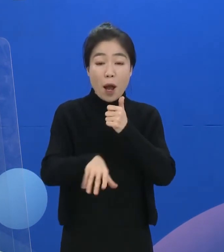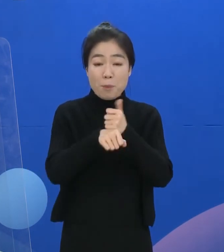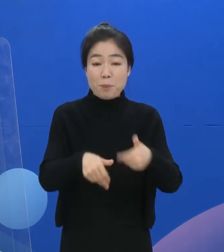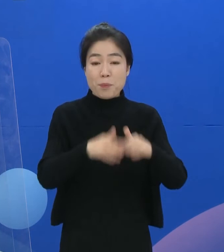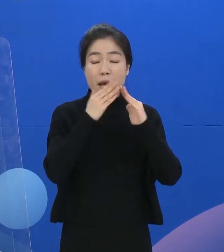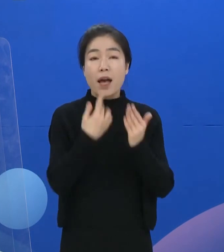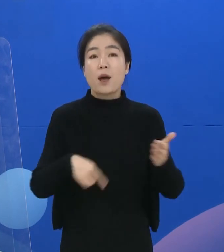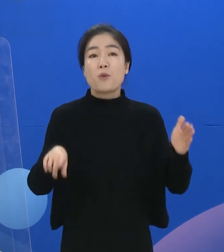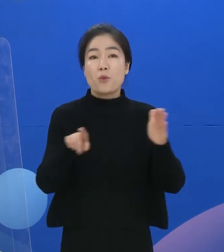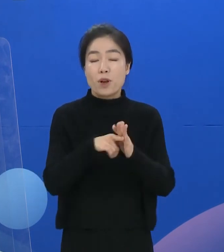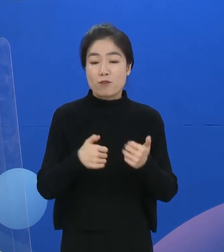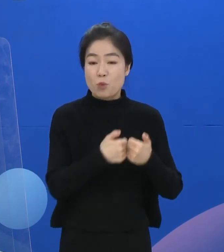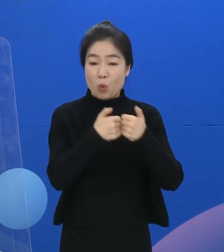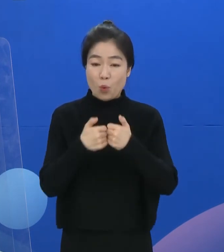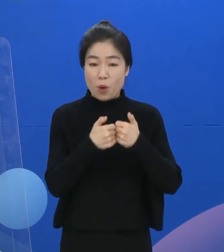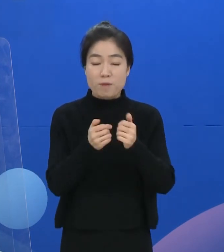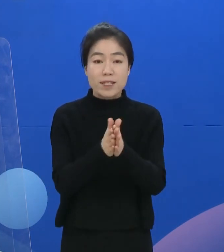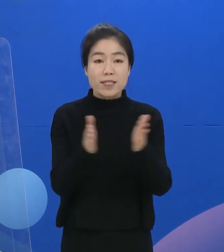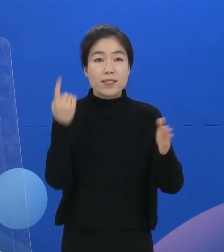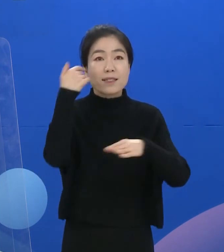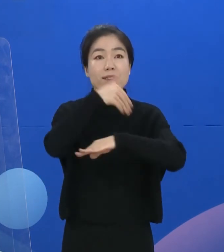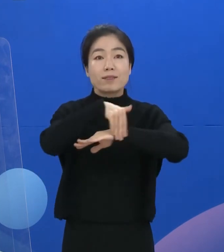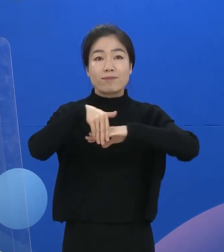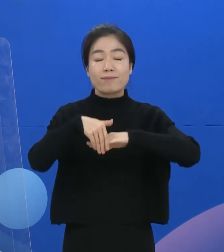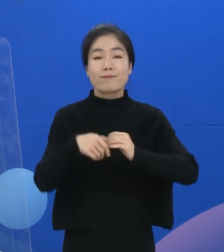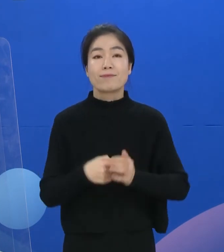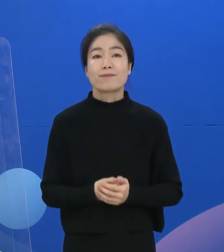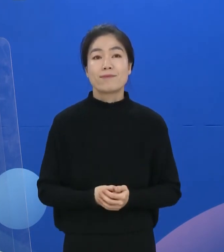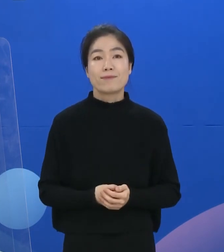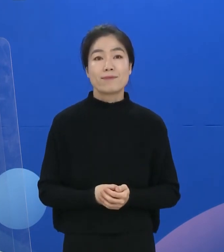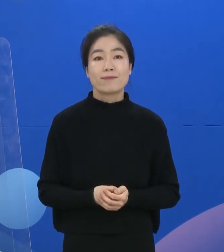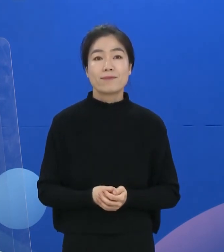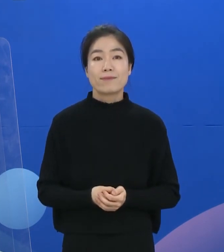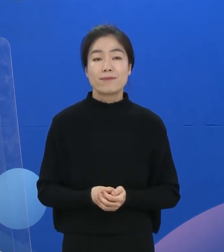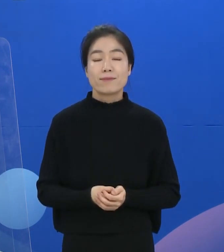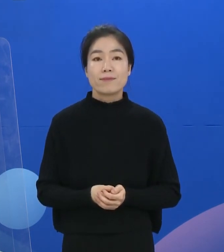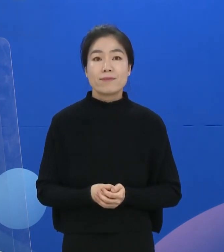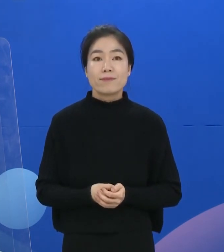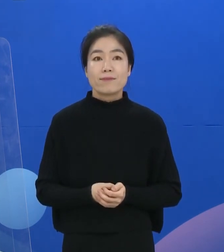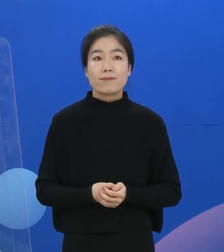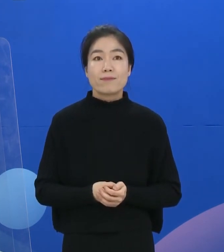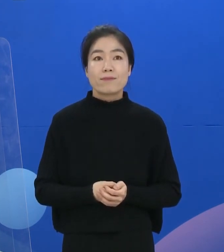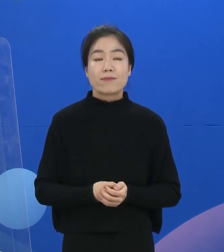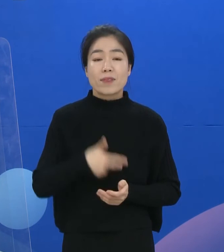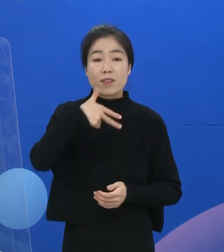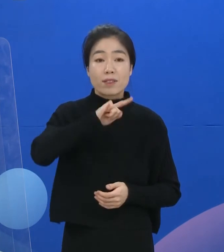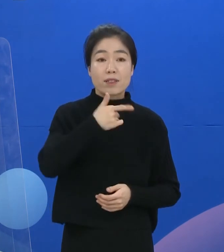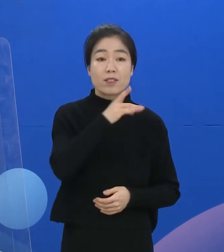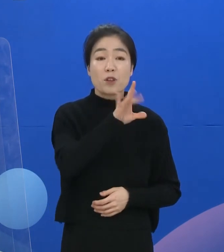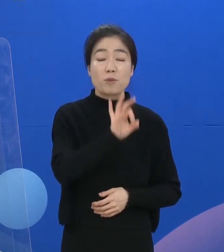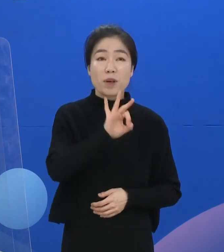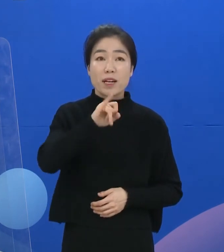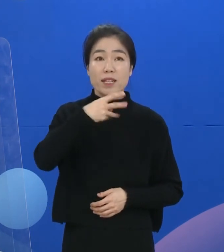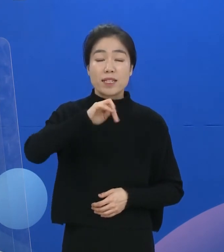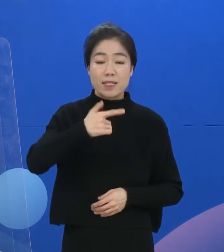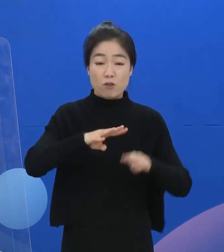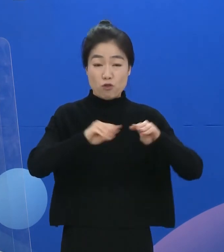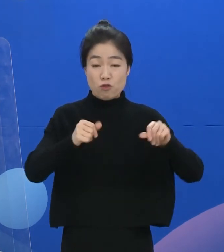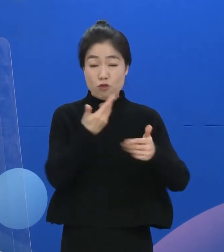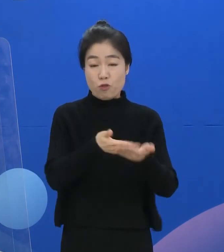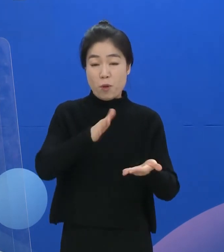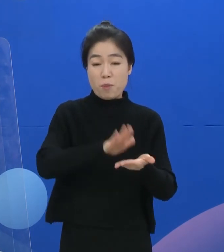등 도시 경쟁력 제고와 여가 관광인프라 확충을 위한 논의를 본격적으로